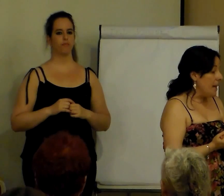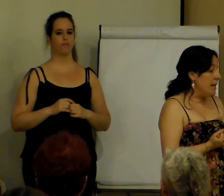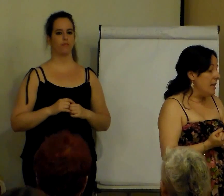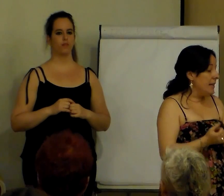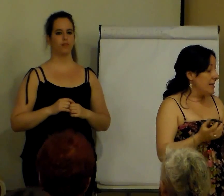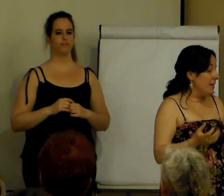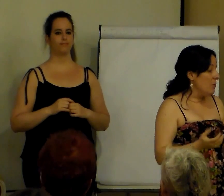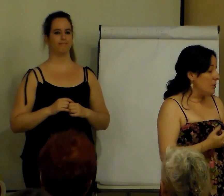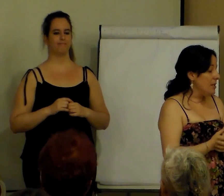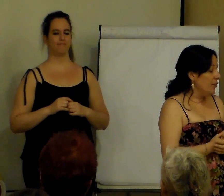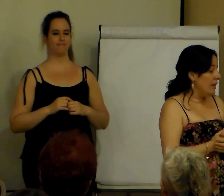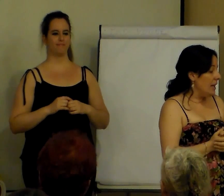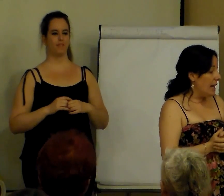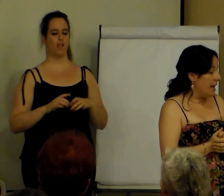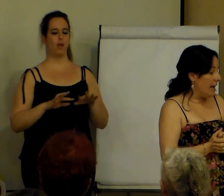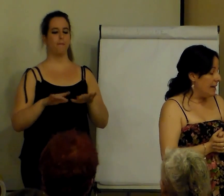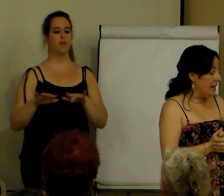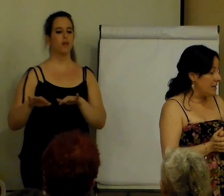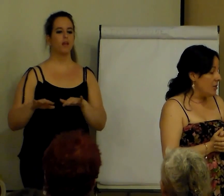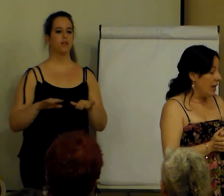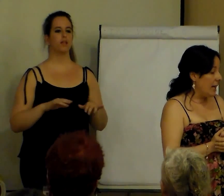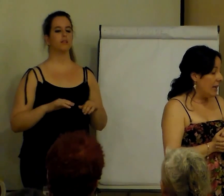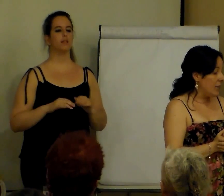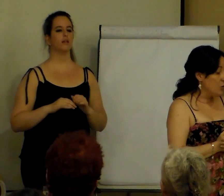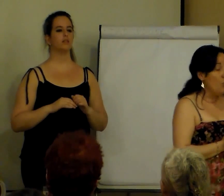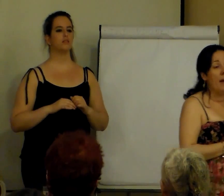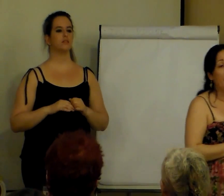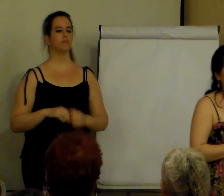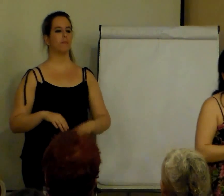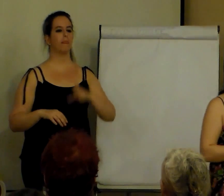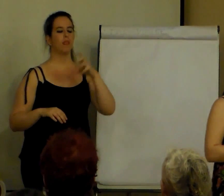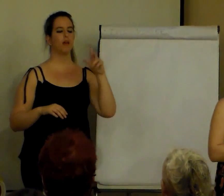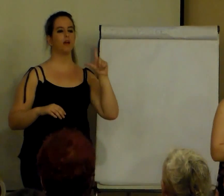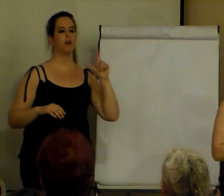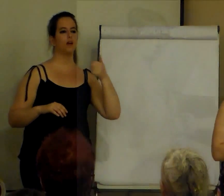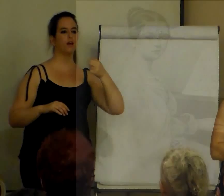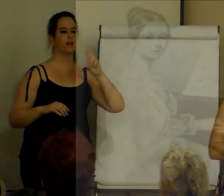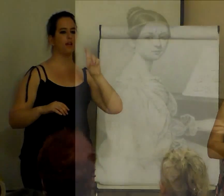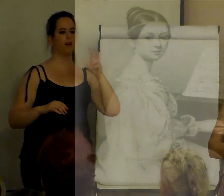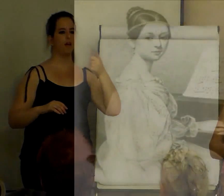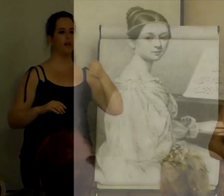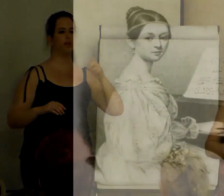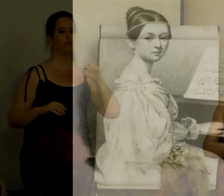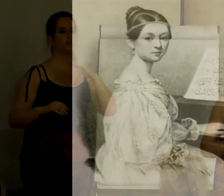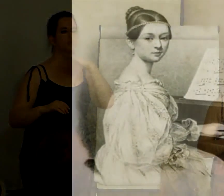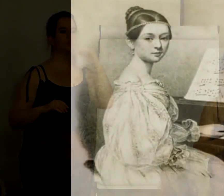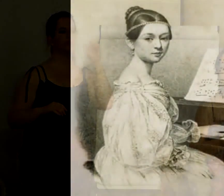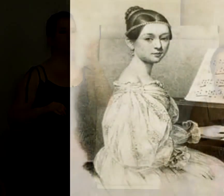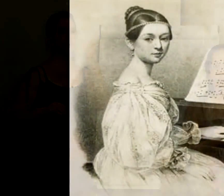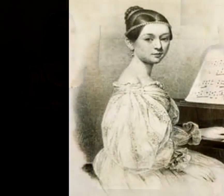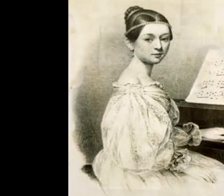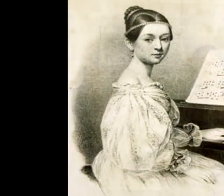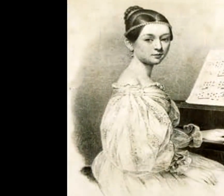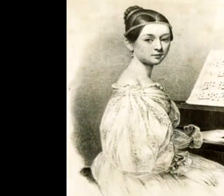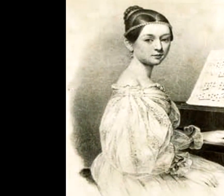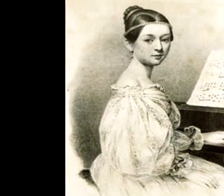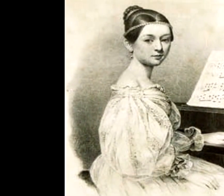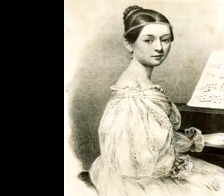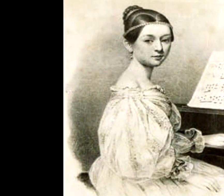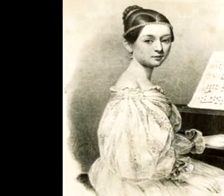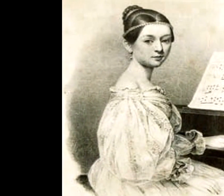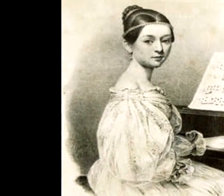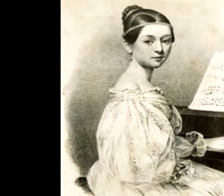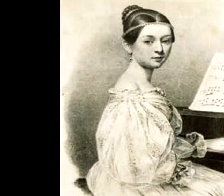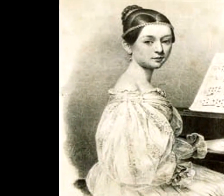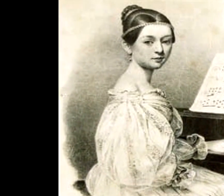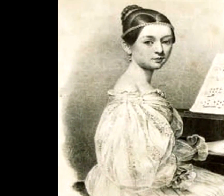de pianistas y compositores, la señora Clara Schumann, que es alemana, conocida para los que nos gusta